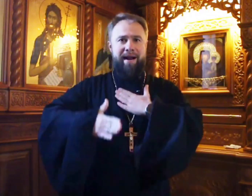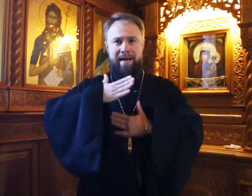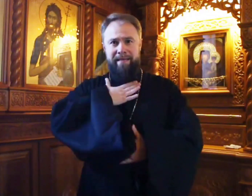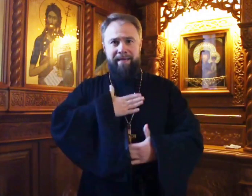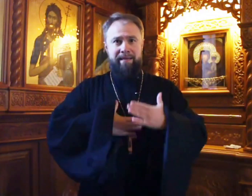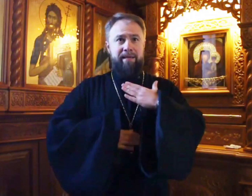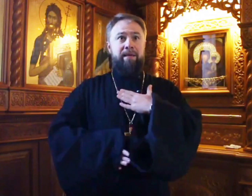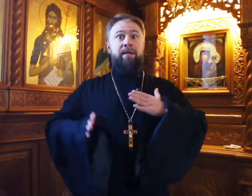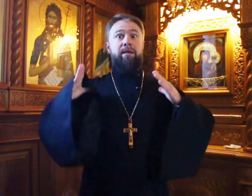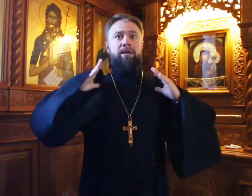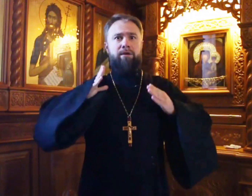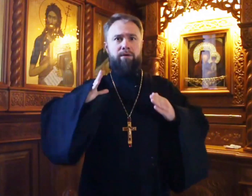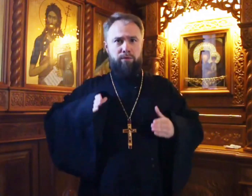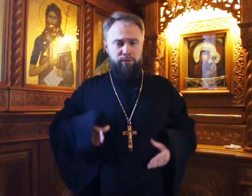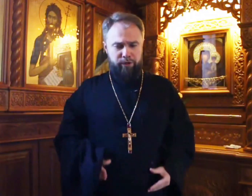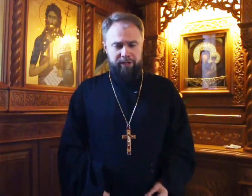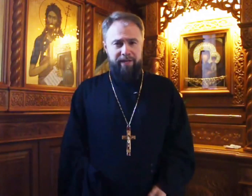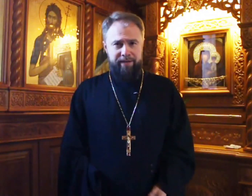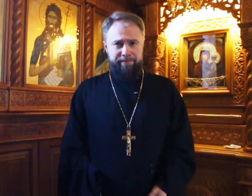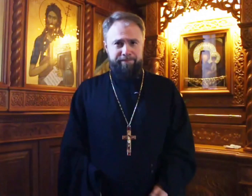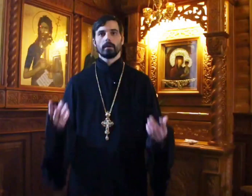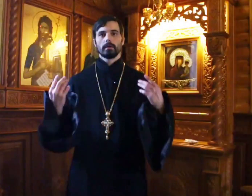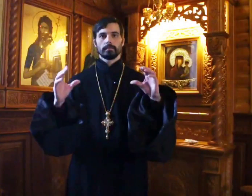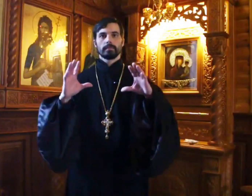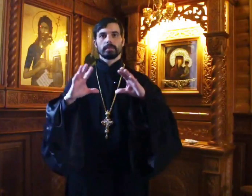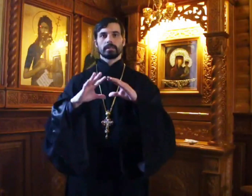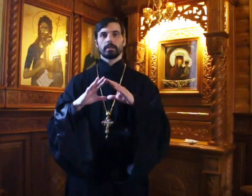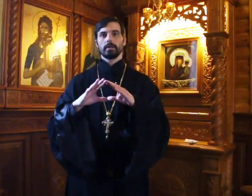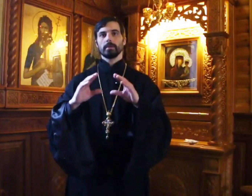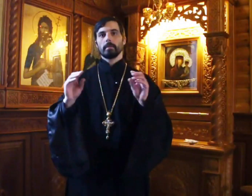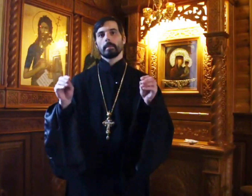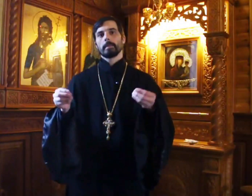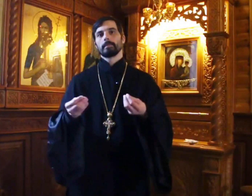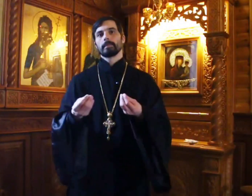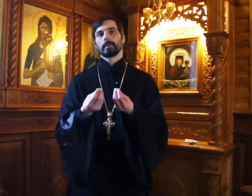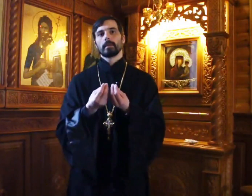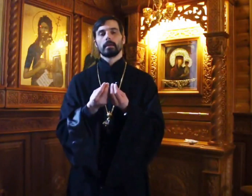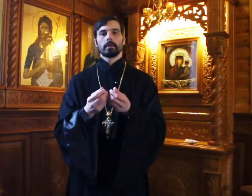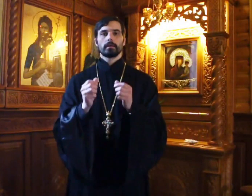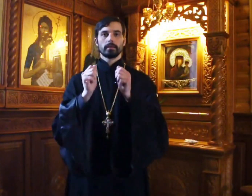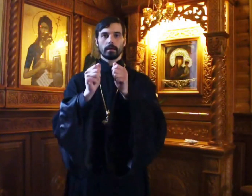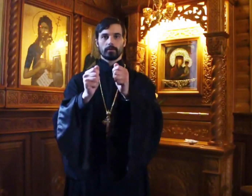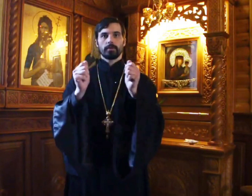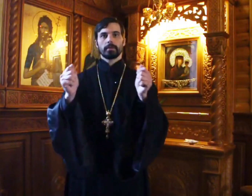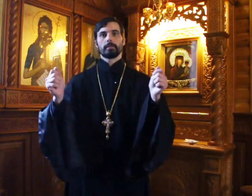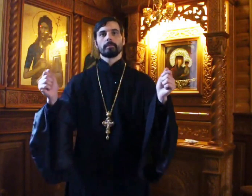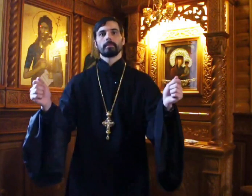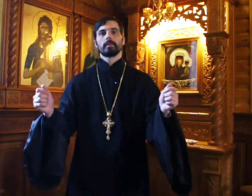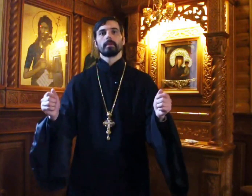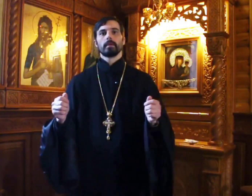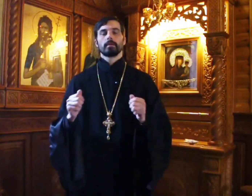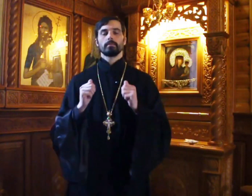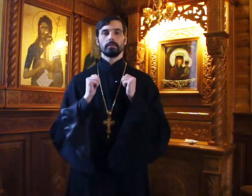отрадой и утешением. Семьям дарует